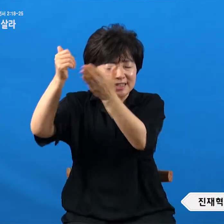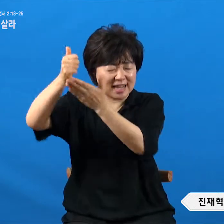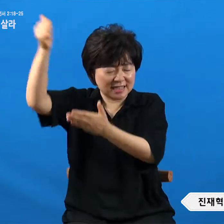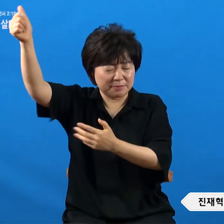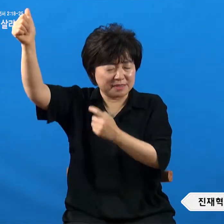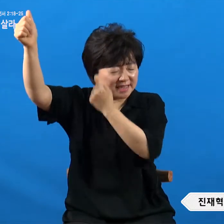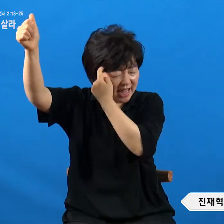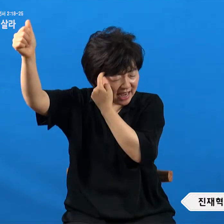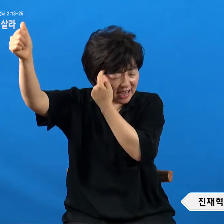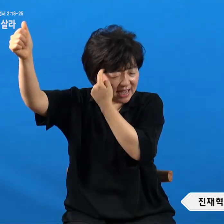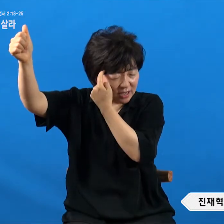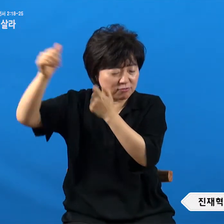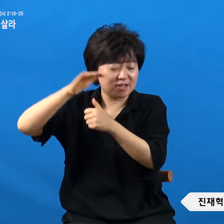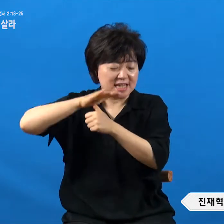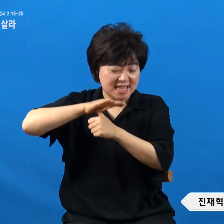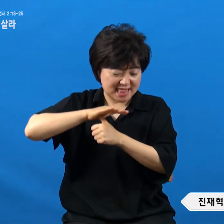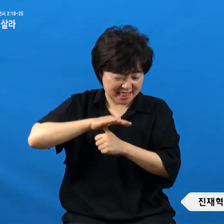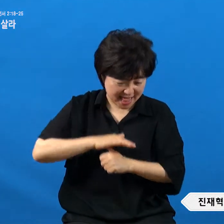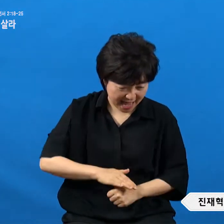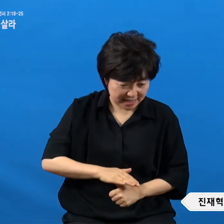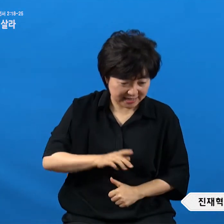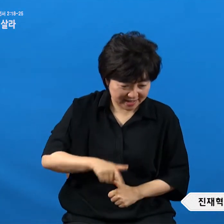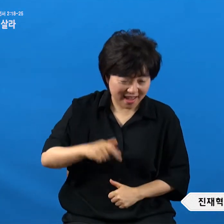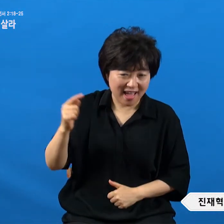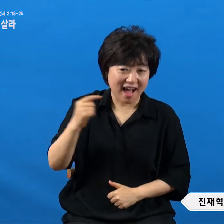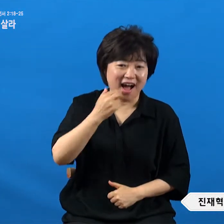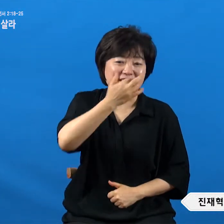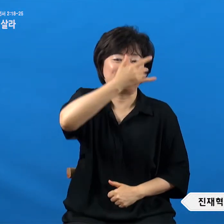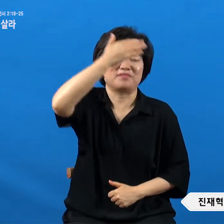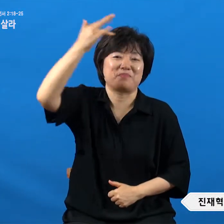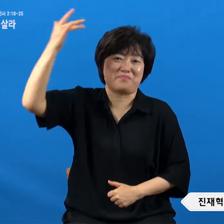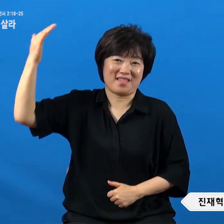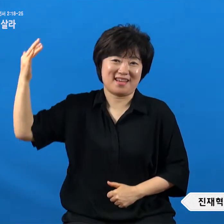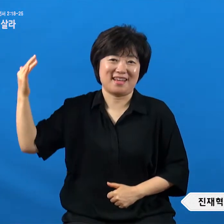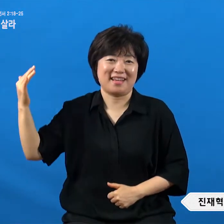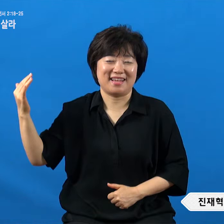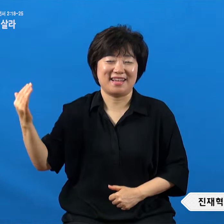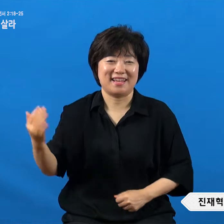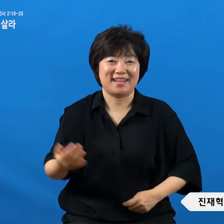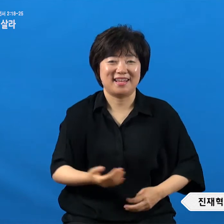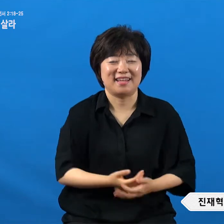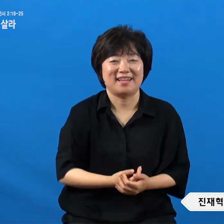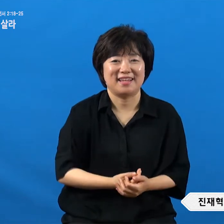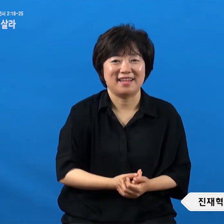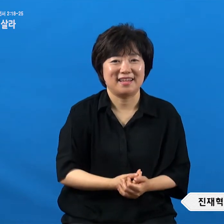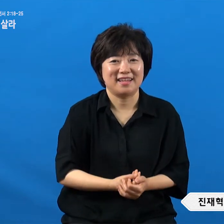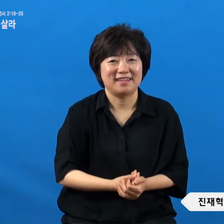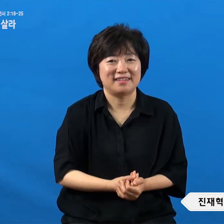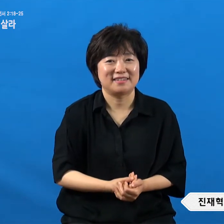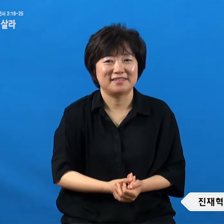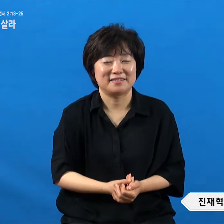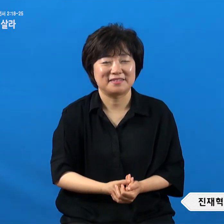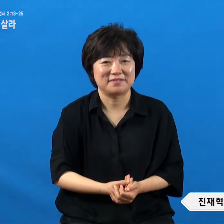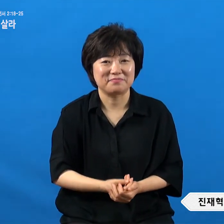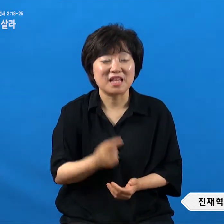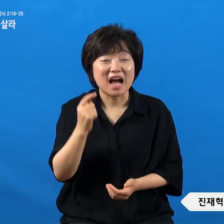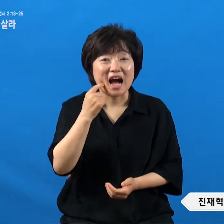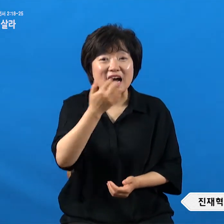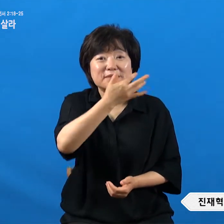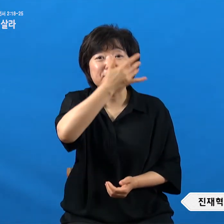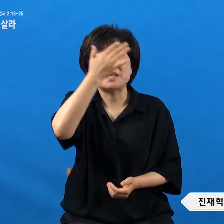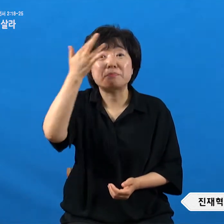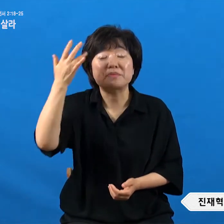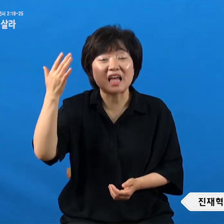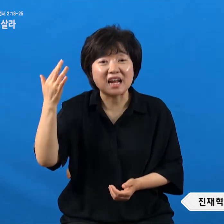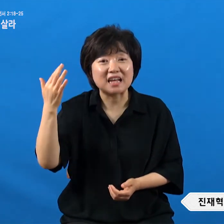인내하라. 이는 하나님 앞에서 아름답다라고 말씀하고 계심을 봅니다.